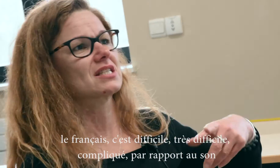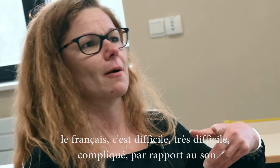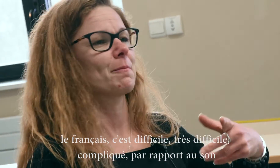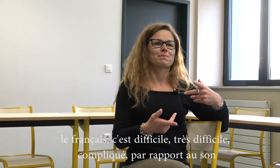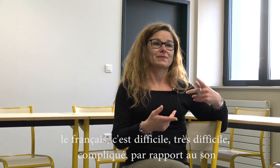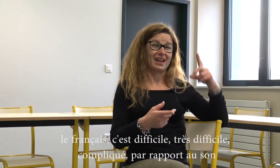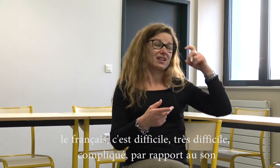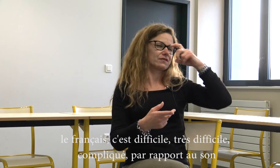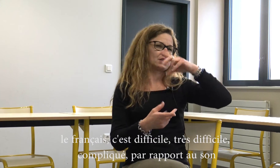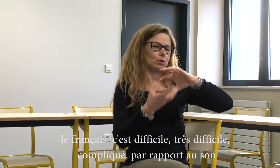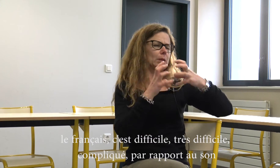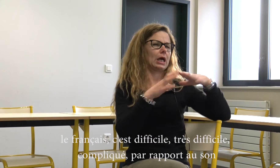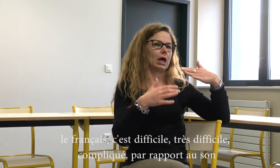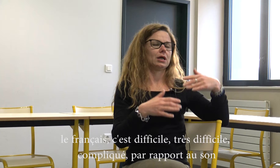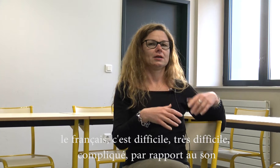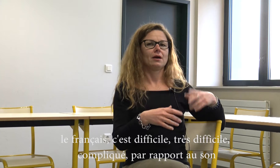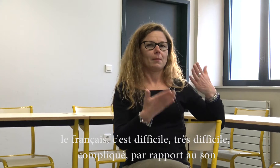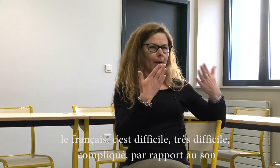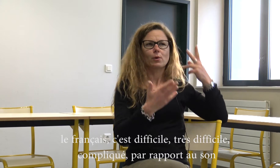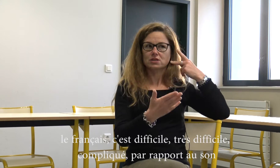difficile. Très difficile, compliqué. Par rapport à